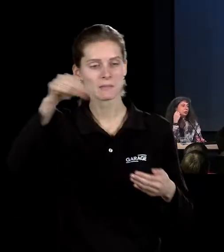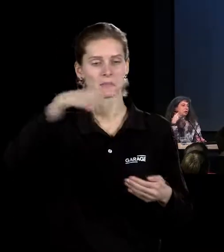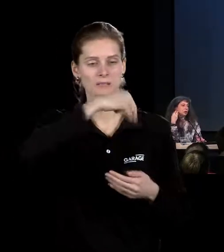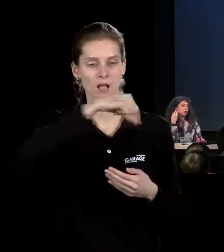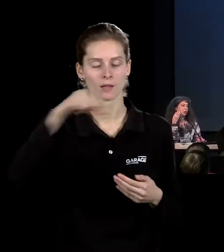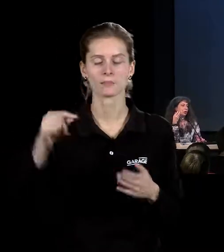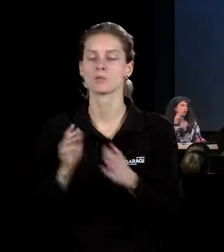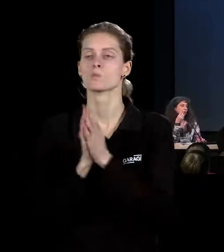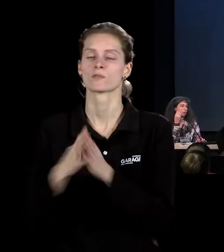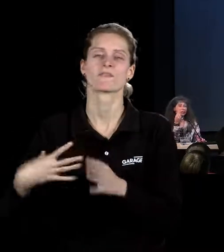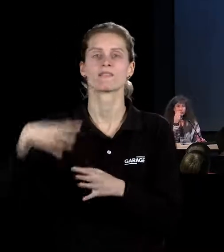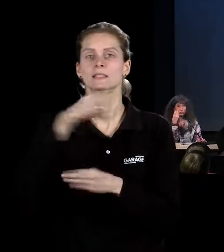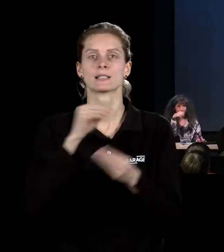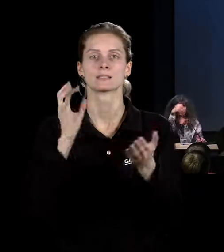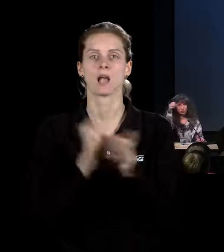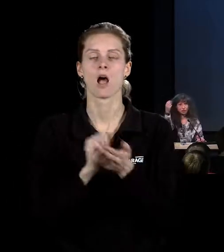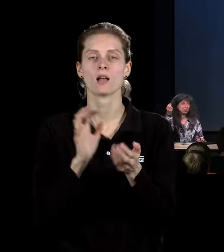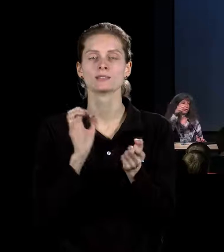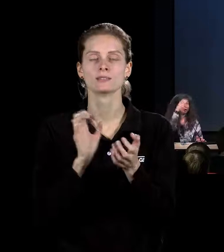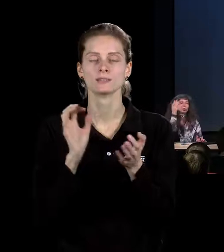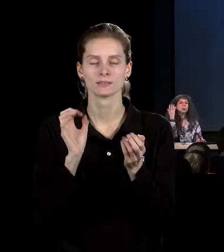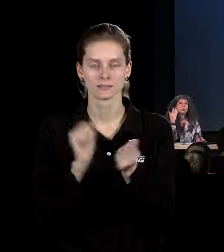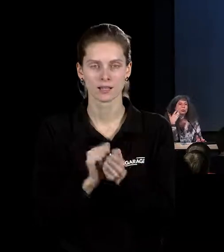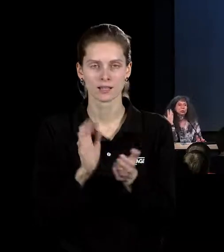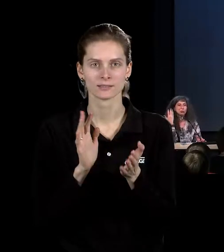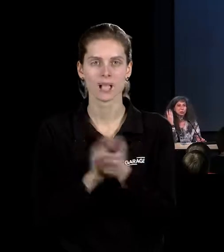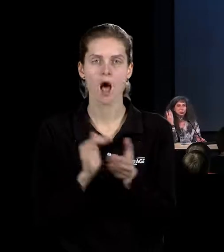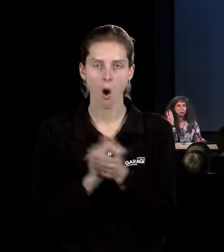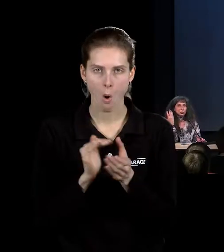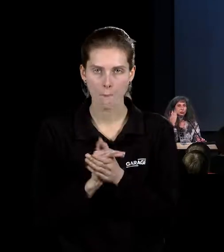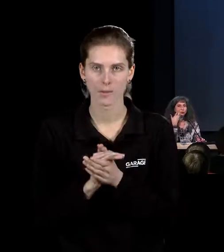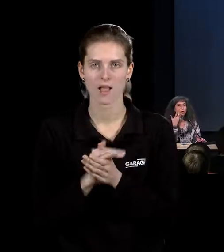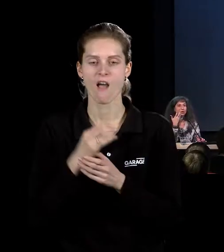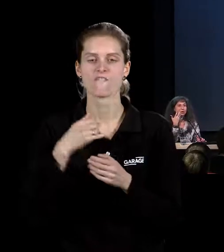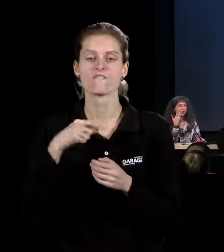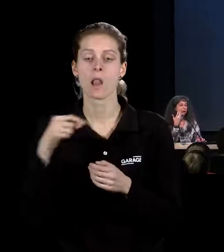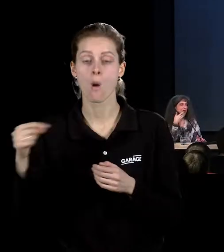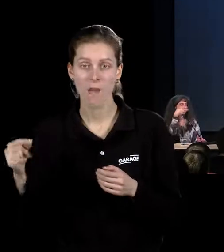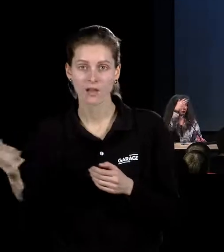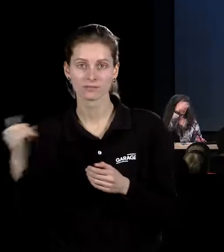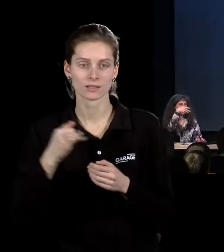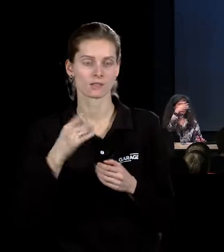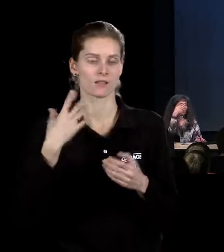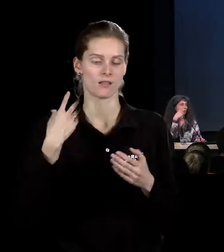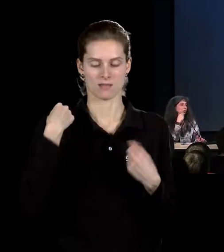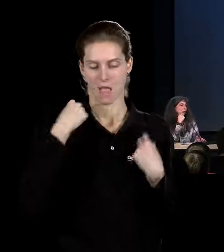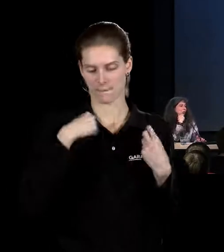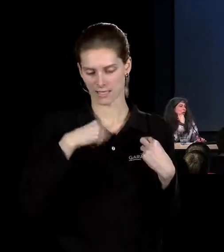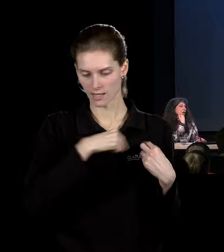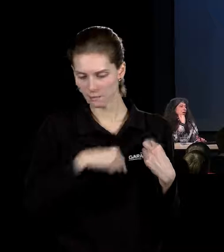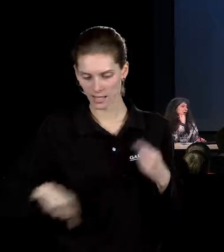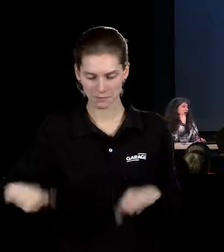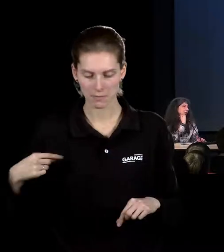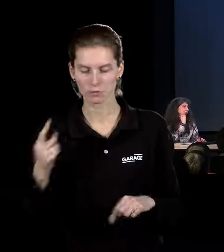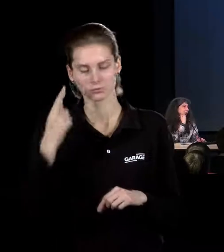просто просит всех своих знакомых взять фломастеры, что угодно, первое, что им приходит в голову, написать на его теле. Они покрывают его этими